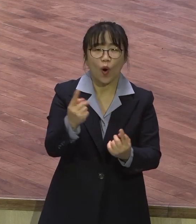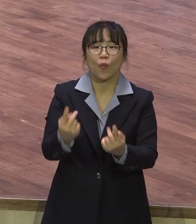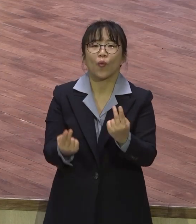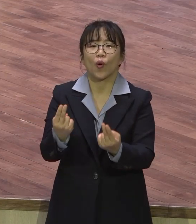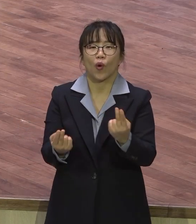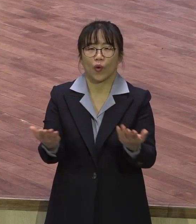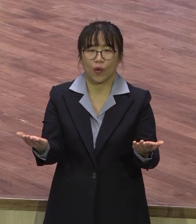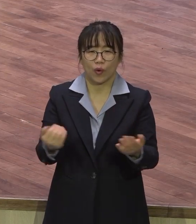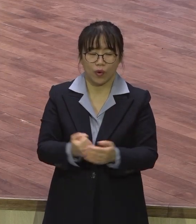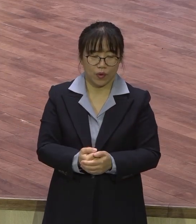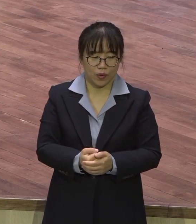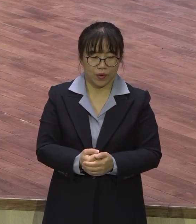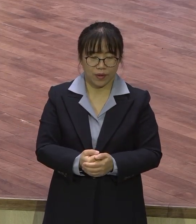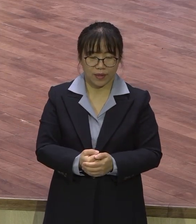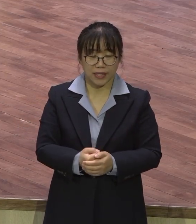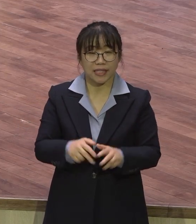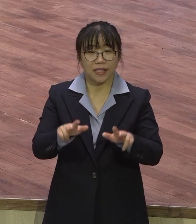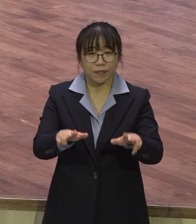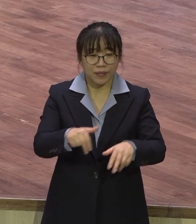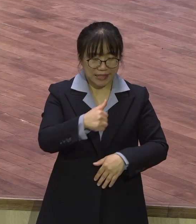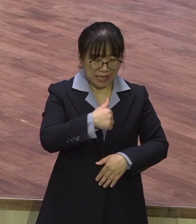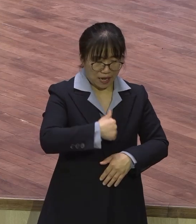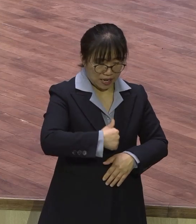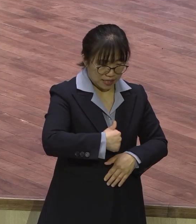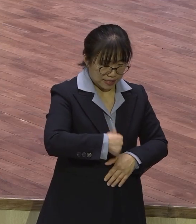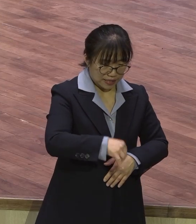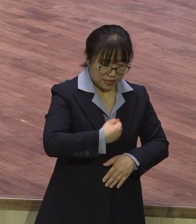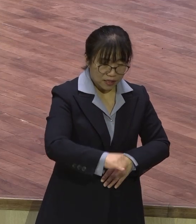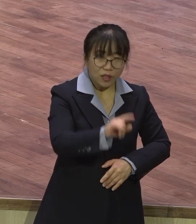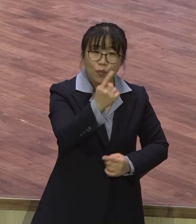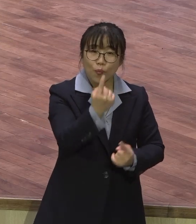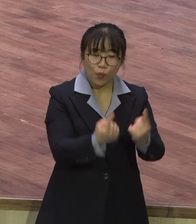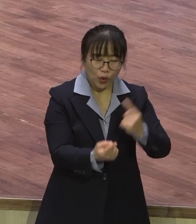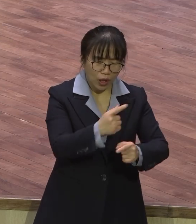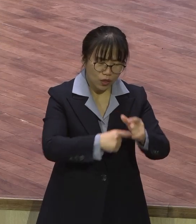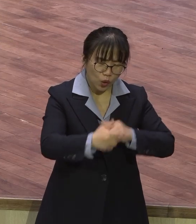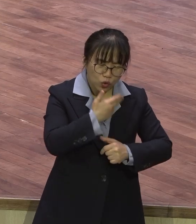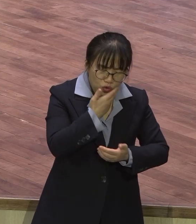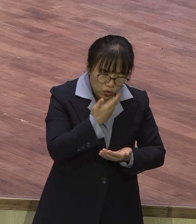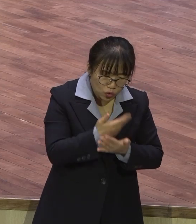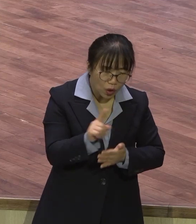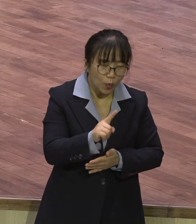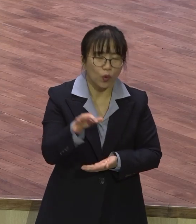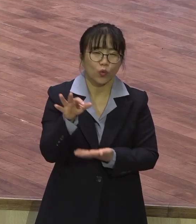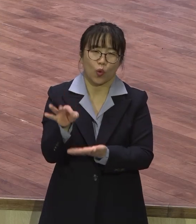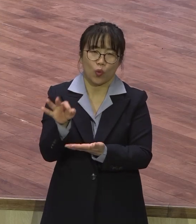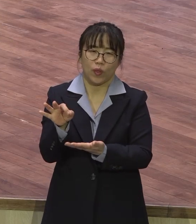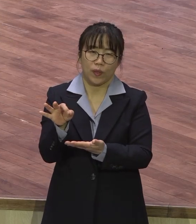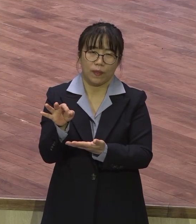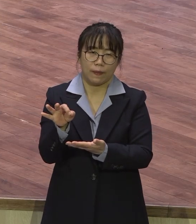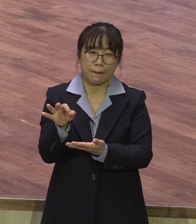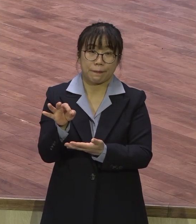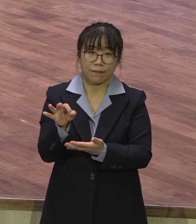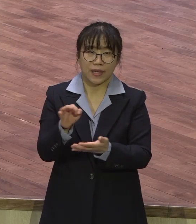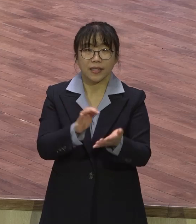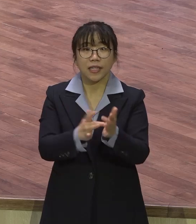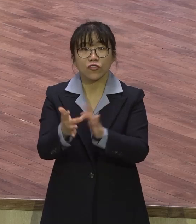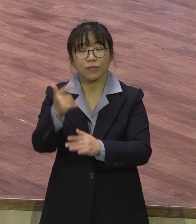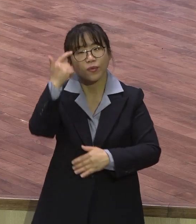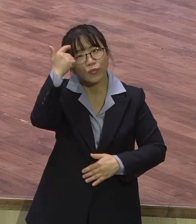아내야 자식이냐 그렇게 말씀하십니다 지금은 자식보다 더 중요한 게 뭐냐 물질이에요 하나님이냐 물질이냐 예수님이 말씀했어요